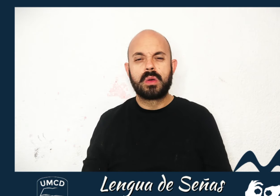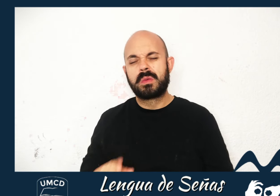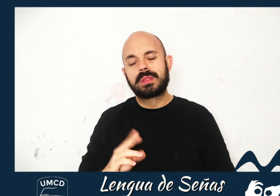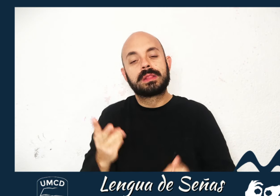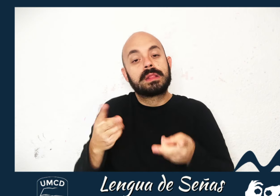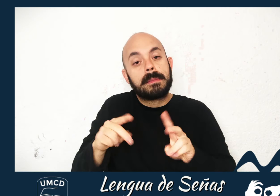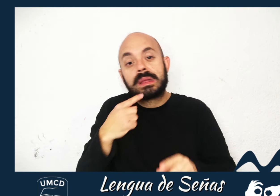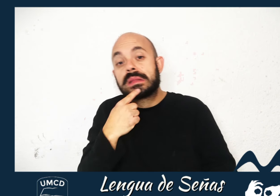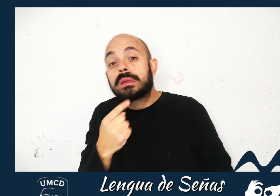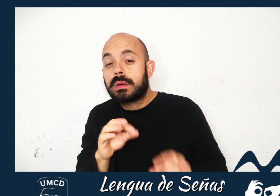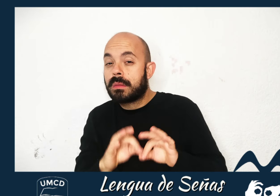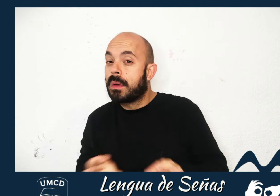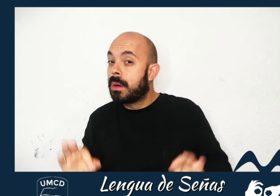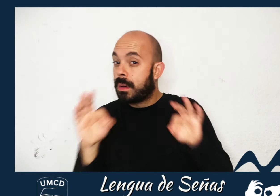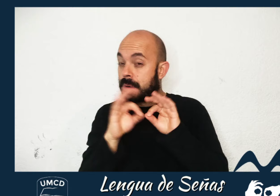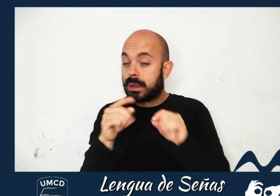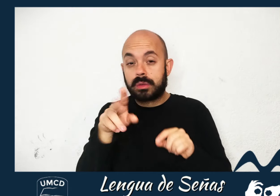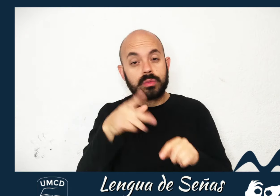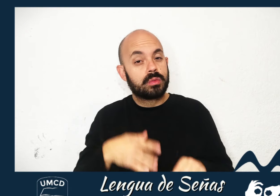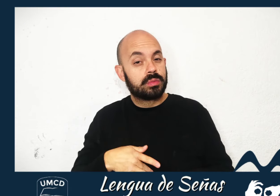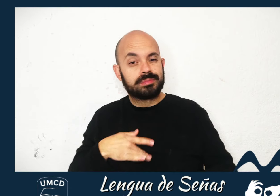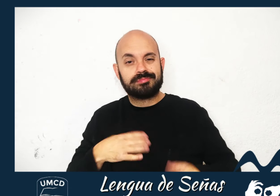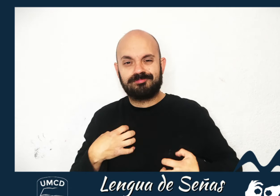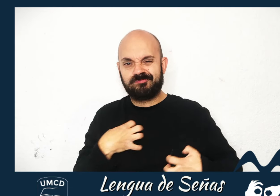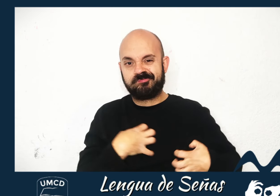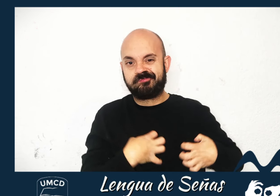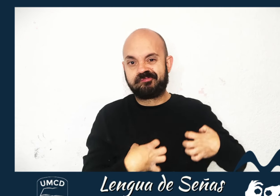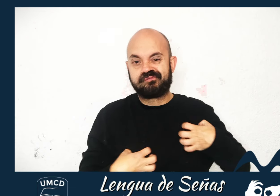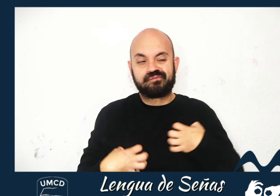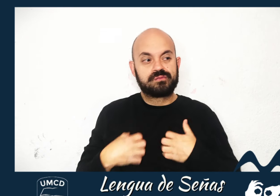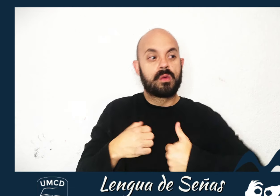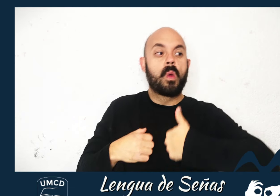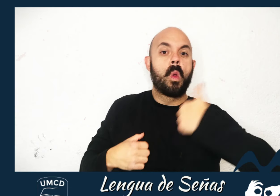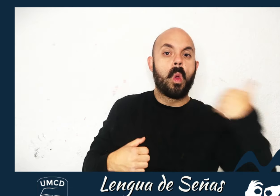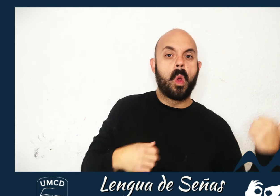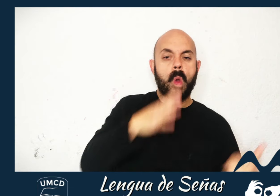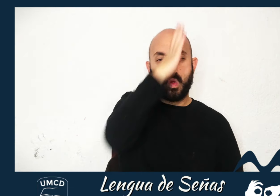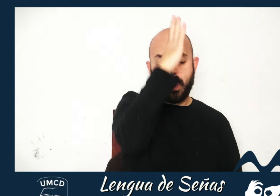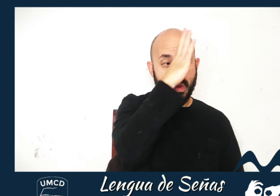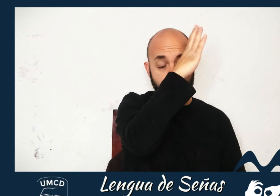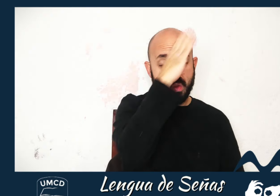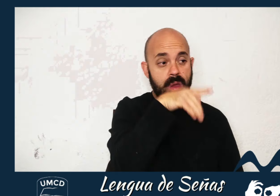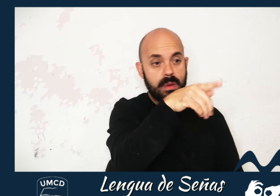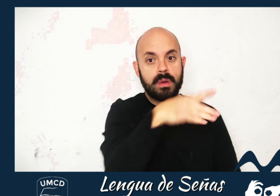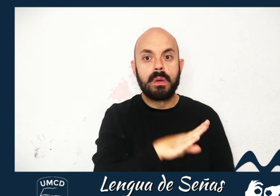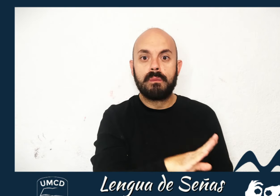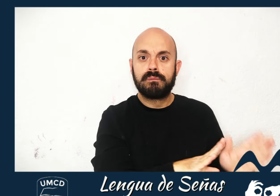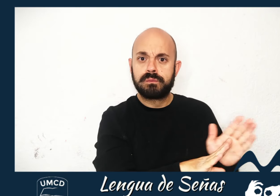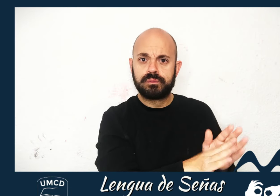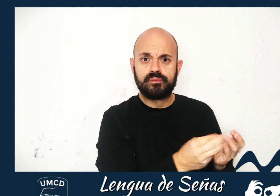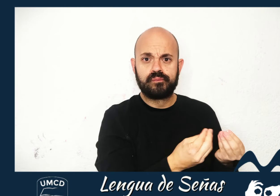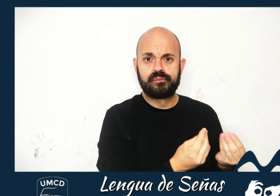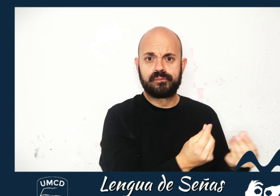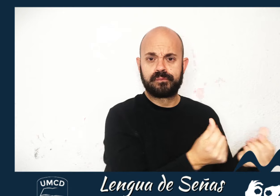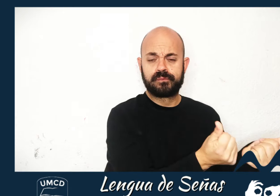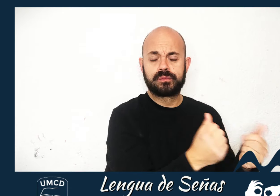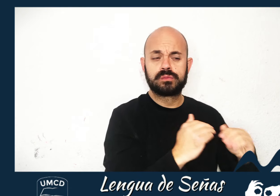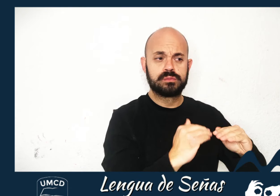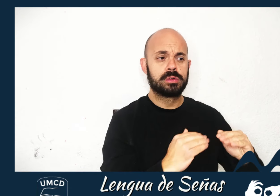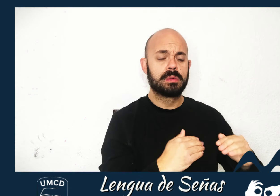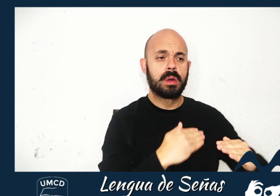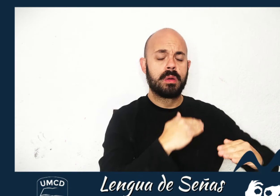envidiando a aquellos que hacen mal y que son prosperados. Antes, más bien, deberíamos alejarnos de la manera como esas personas